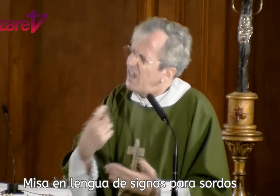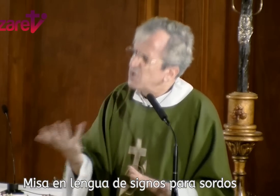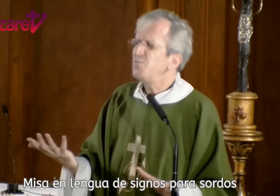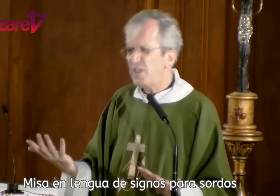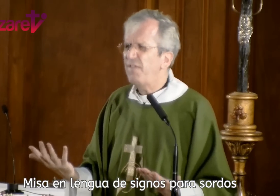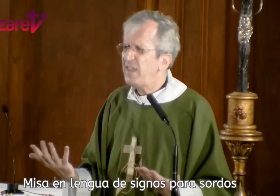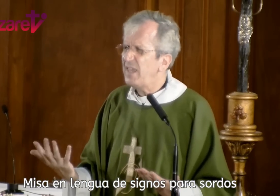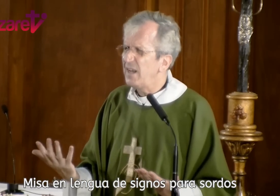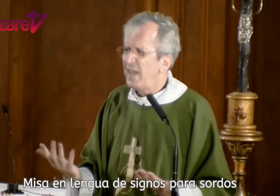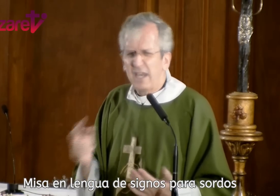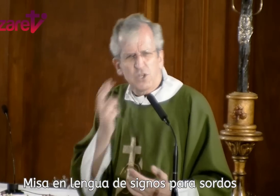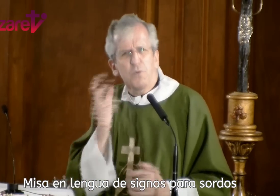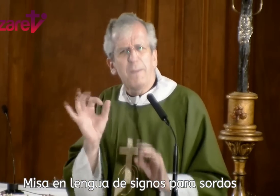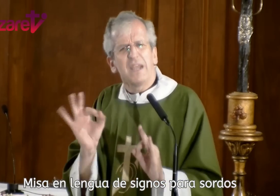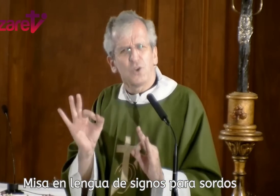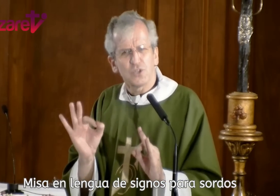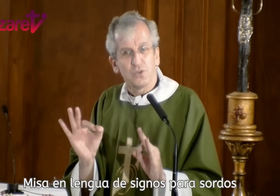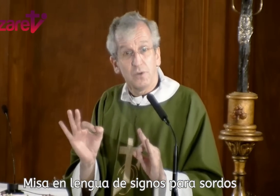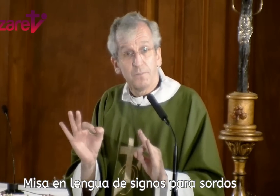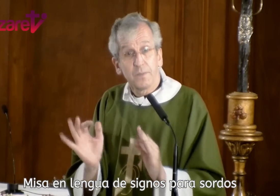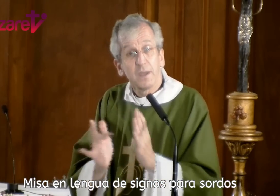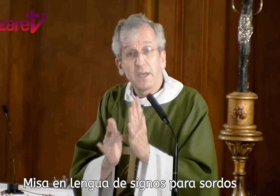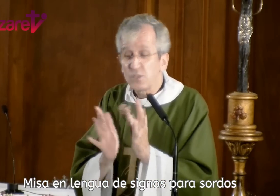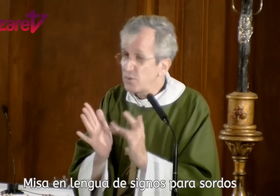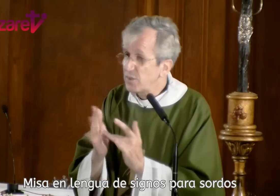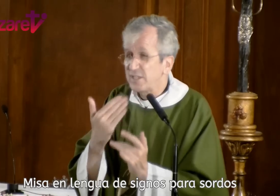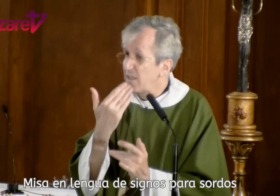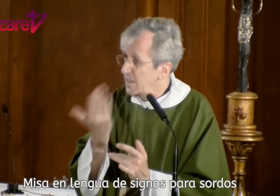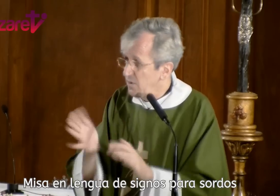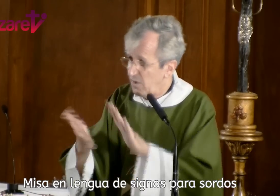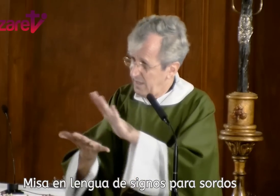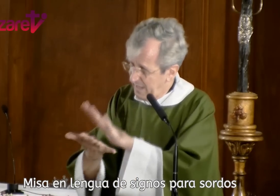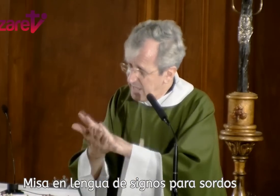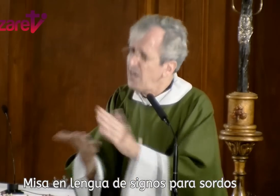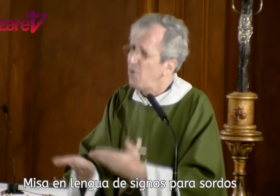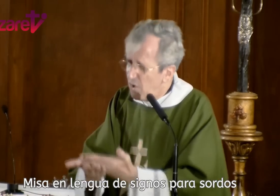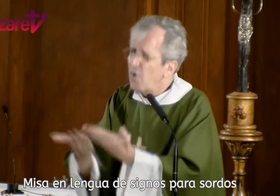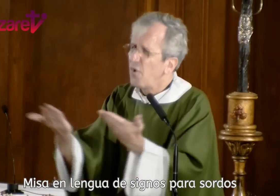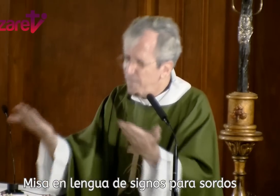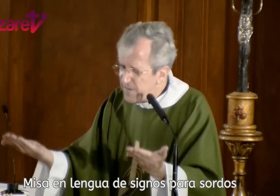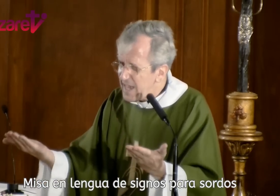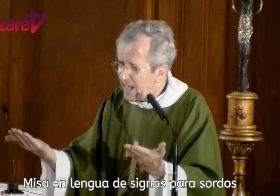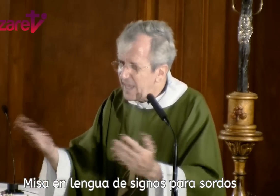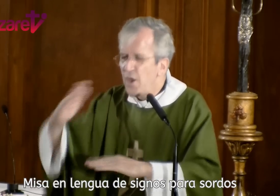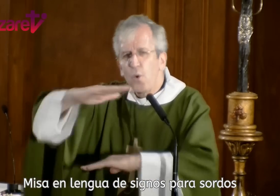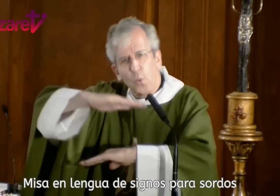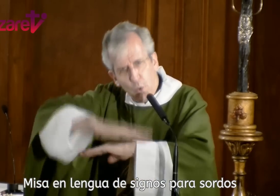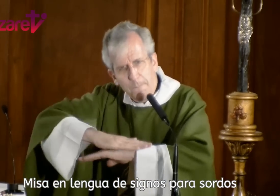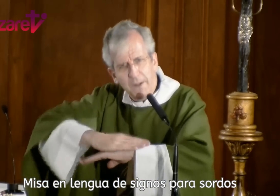esto es muy difícil, esto es muy peligroso. Jesús nos está diciendo, tranquilo, confía,